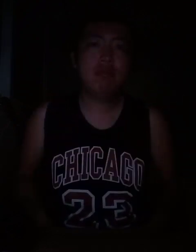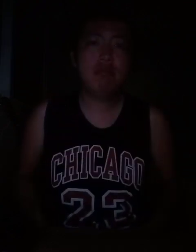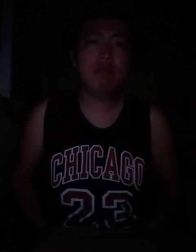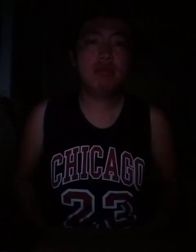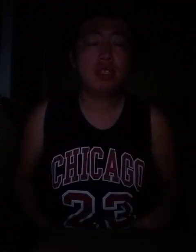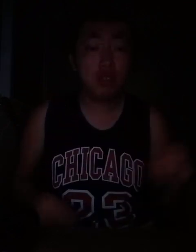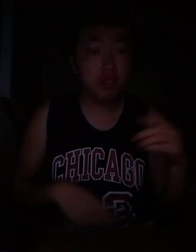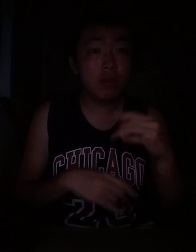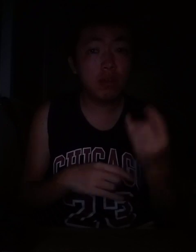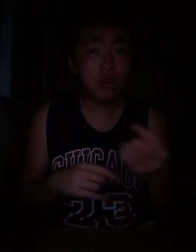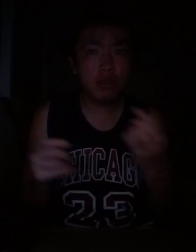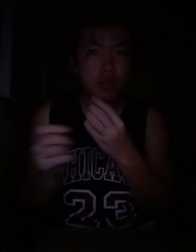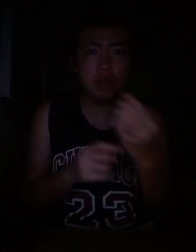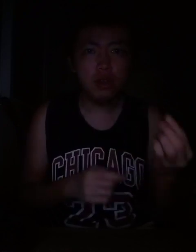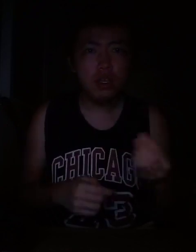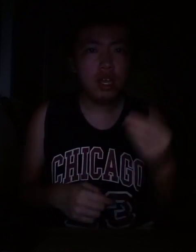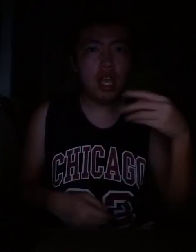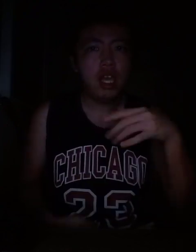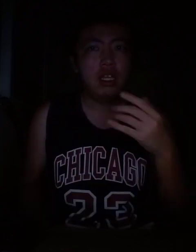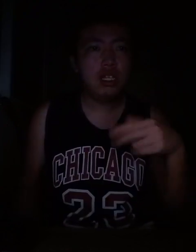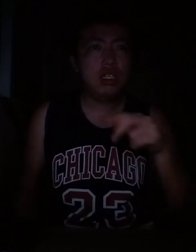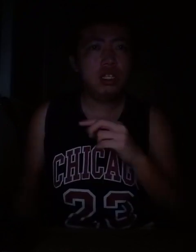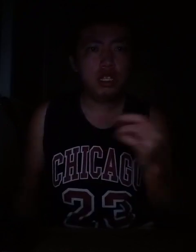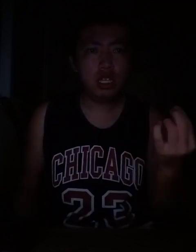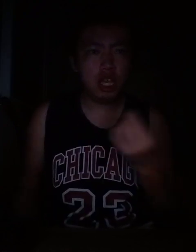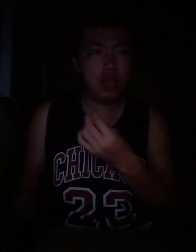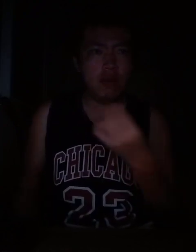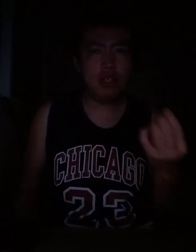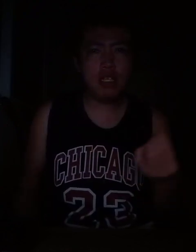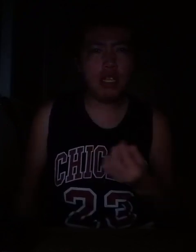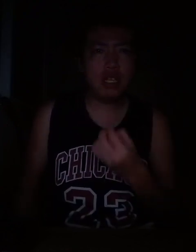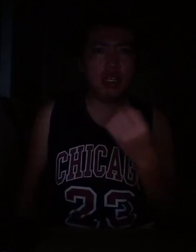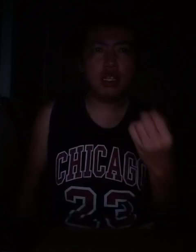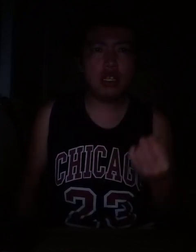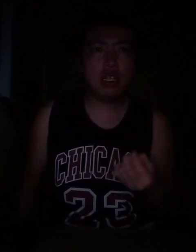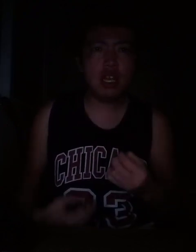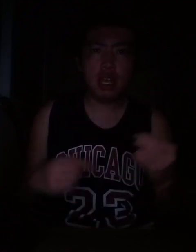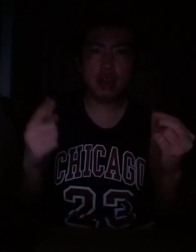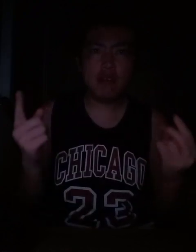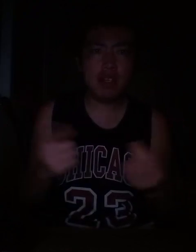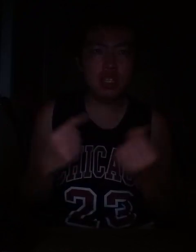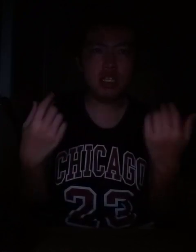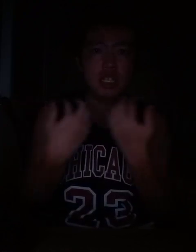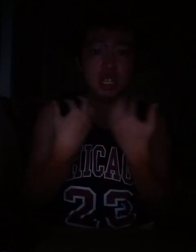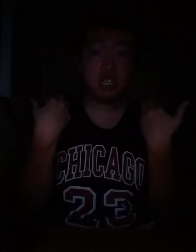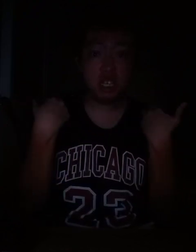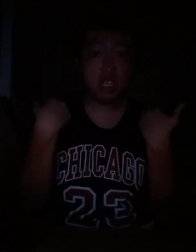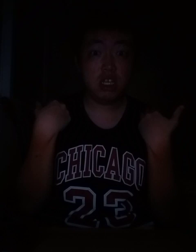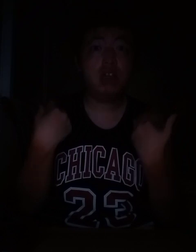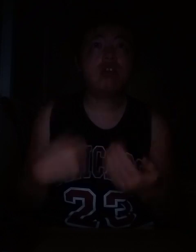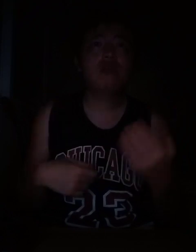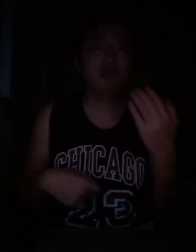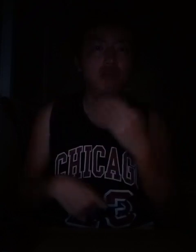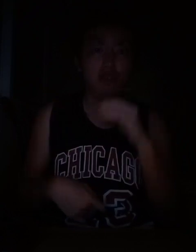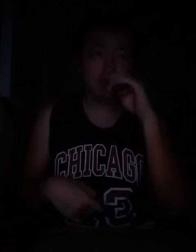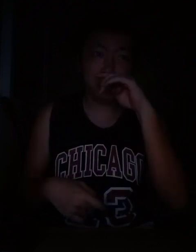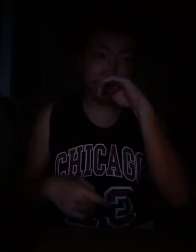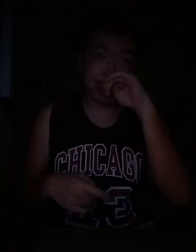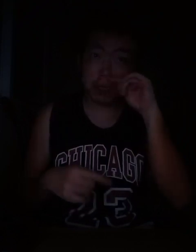최상병 사망사건 조사 기록엔 임성근 해병 1사단장이 해병대 티셔츠가 잘 보이게 복장 통일을 강조했다는 증언과